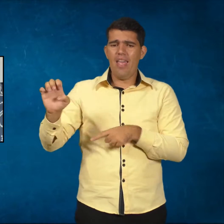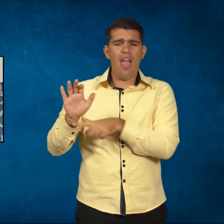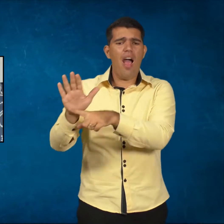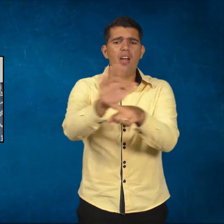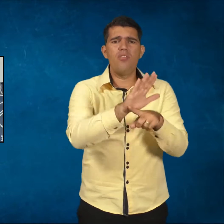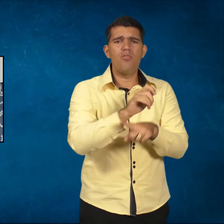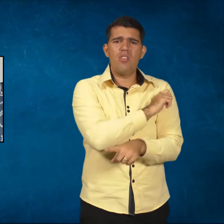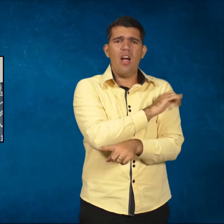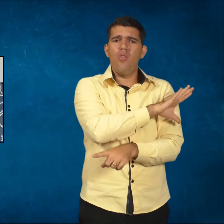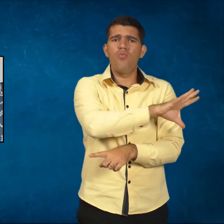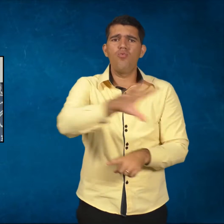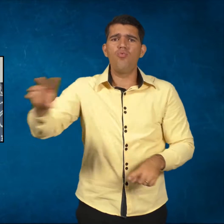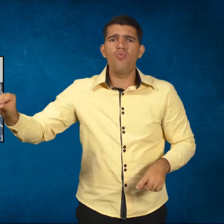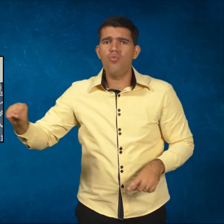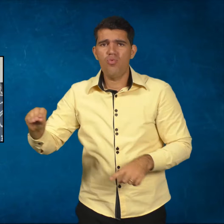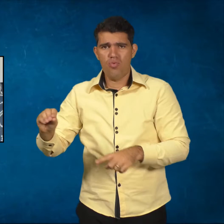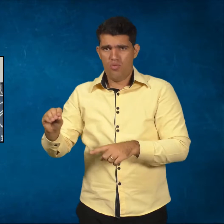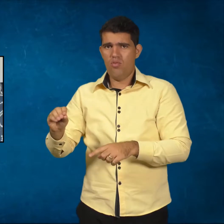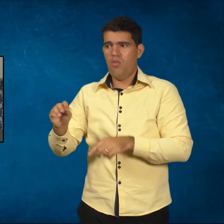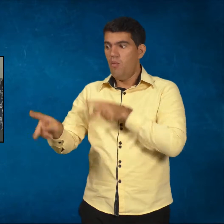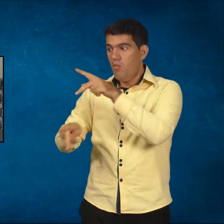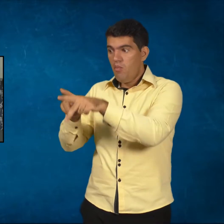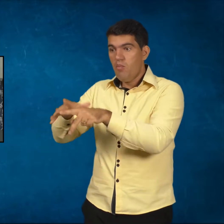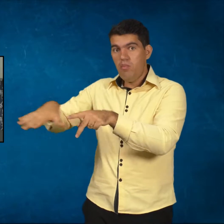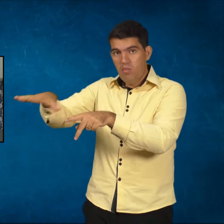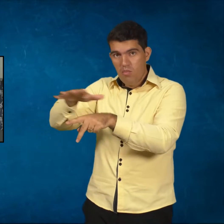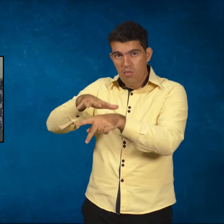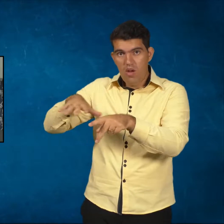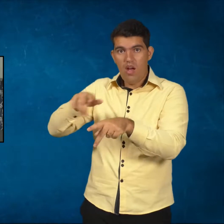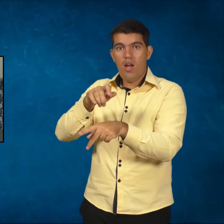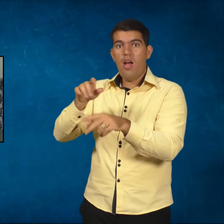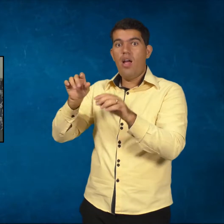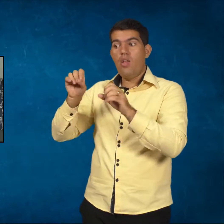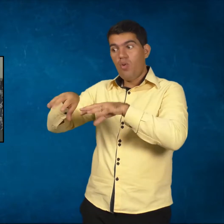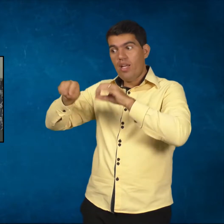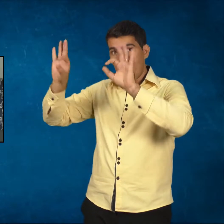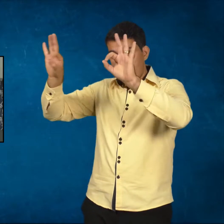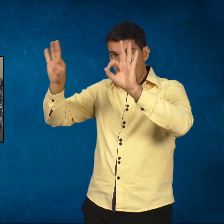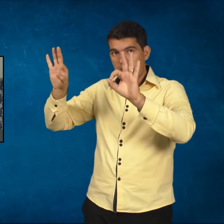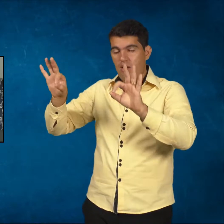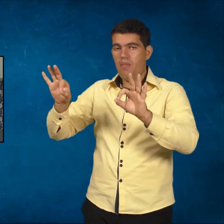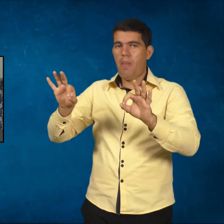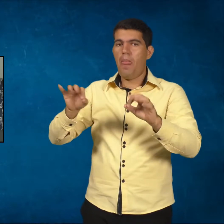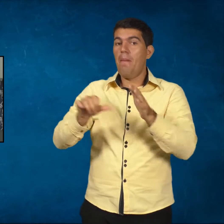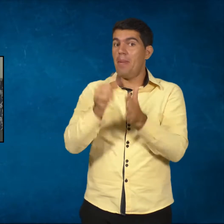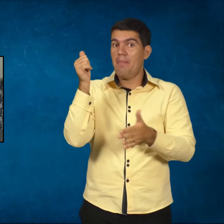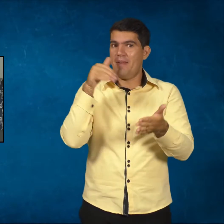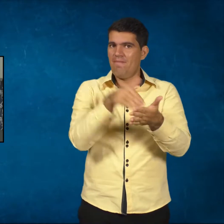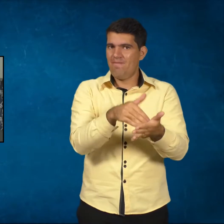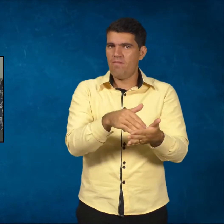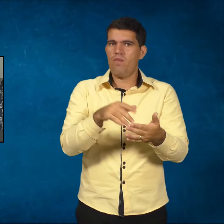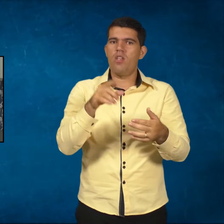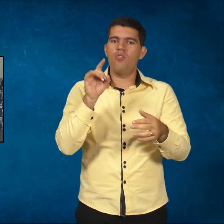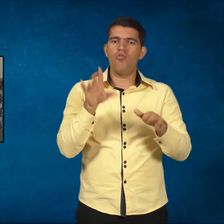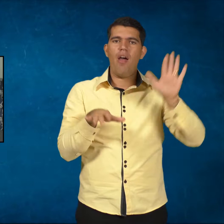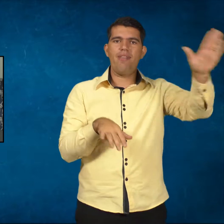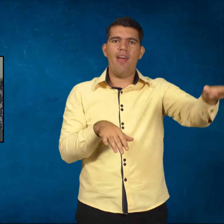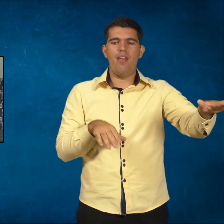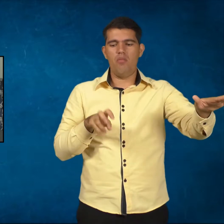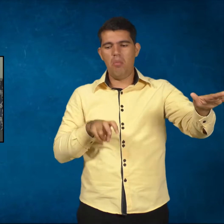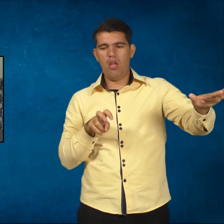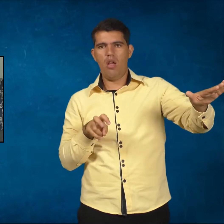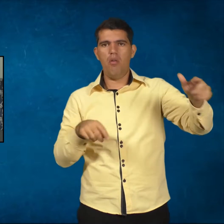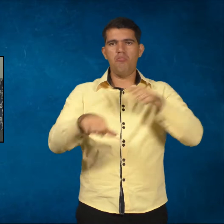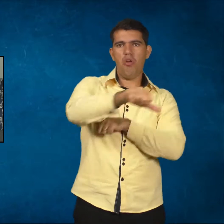para todo aluno público-alvo da educação especial? Primeiro entrave. Como ele só pode ser ofertado no contraturno,